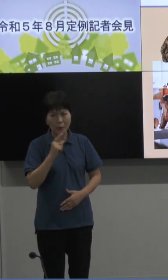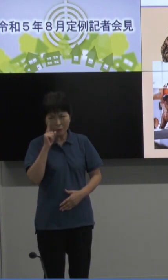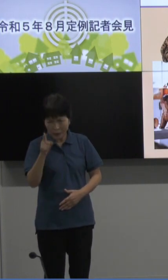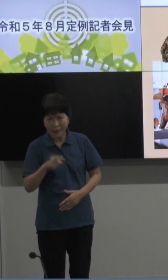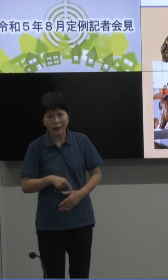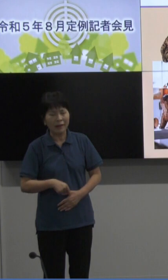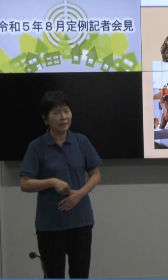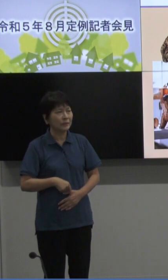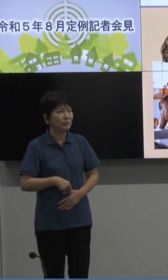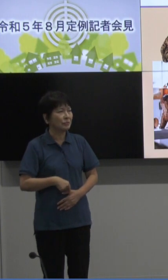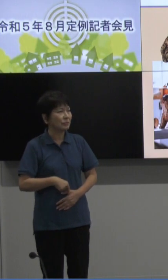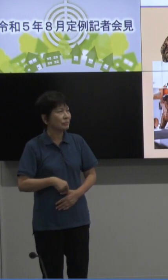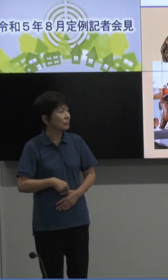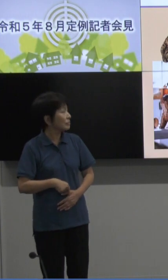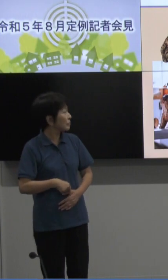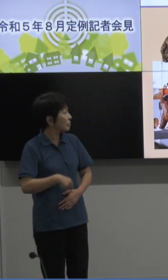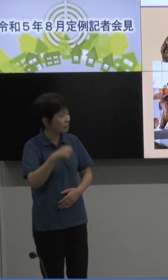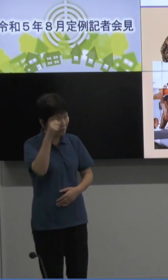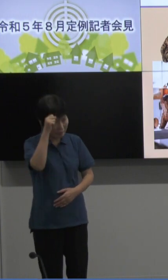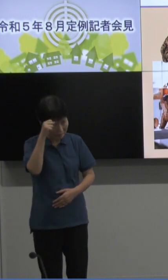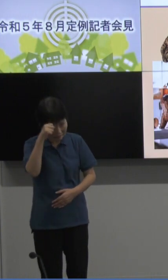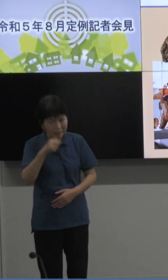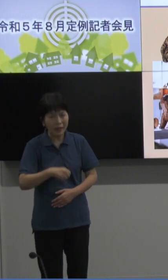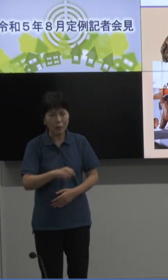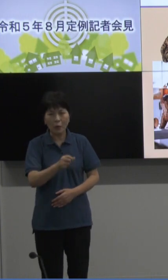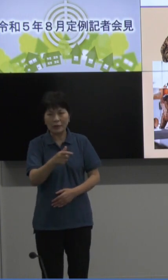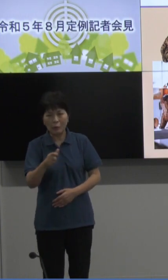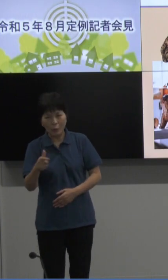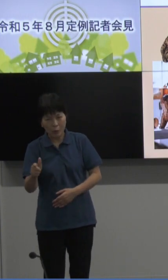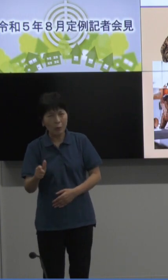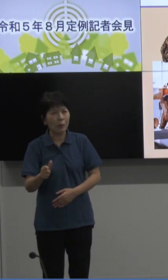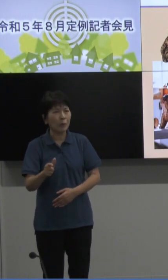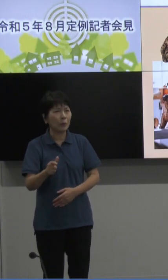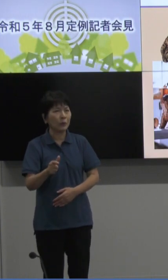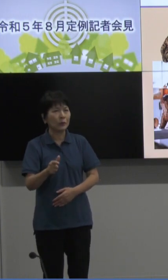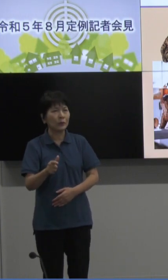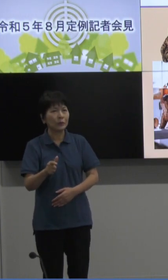ね、こういったミーアキャットとかこういろいろありますが、